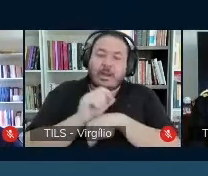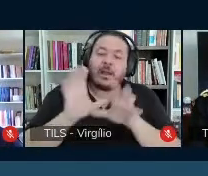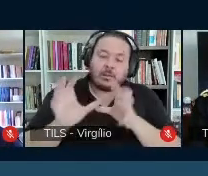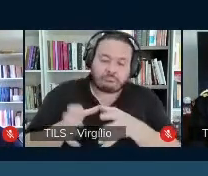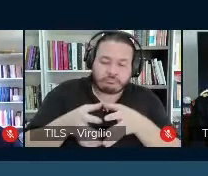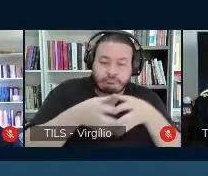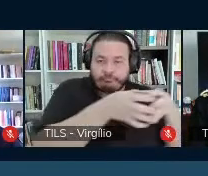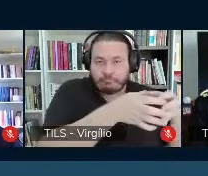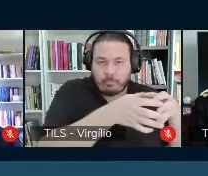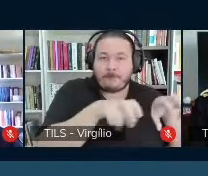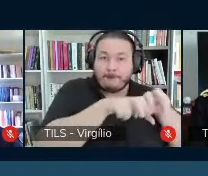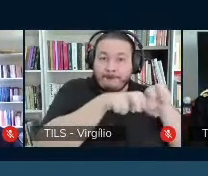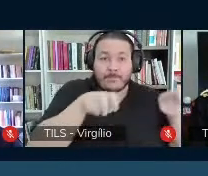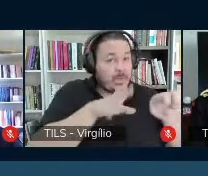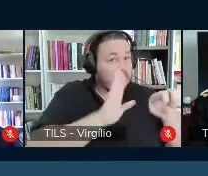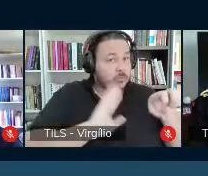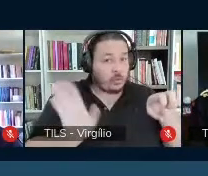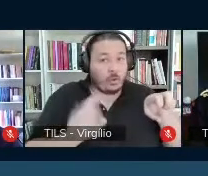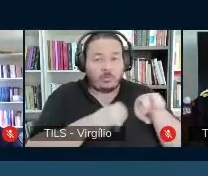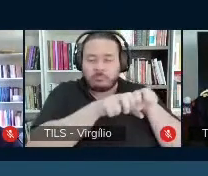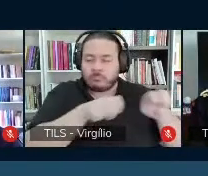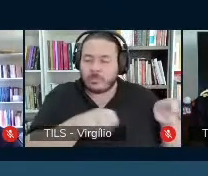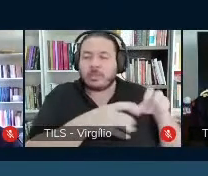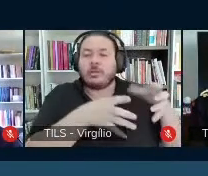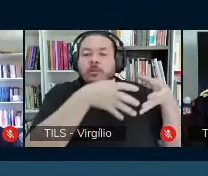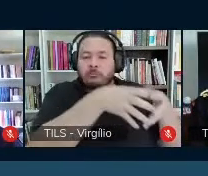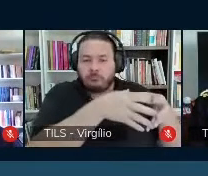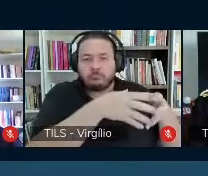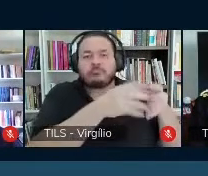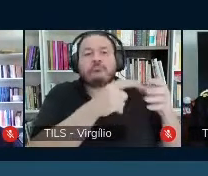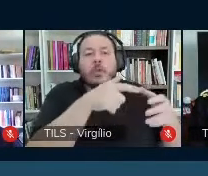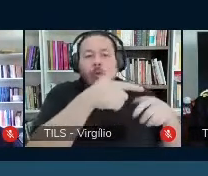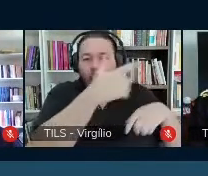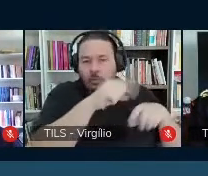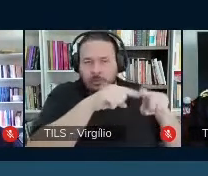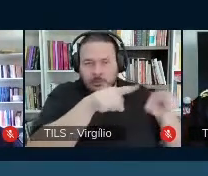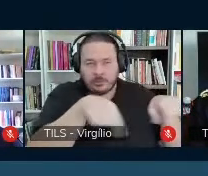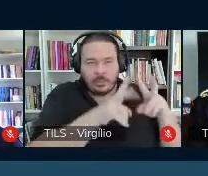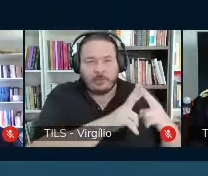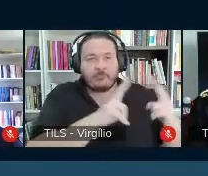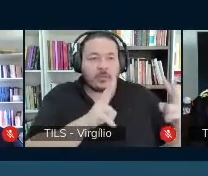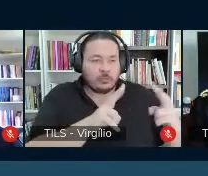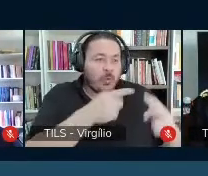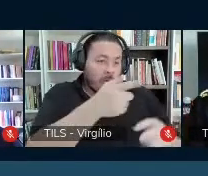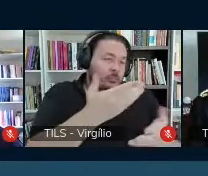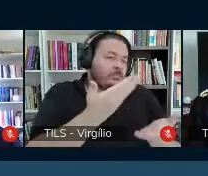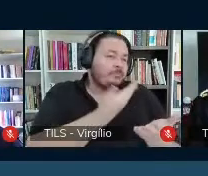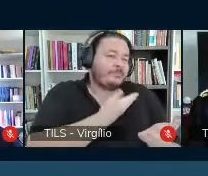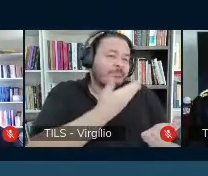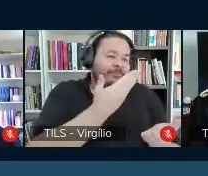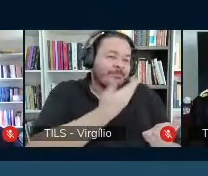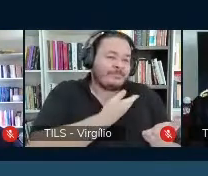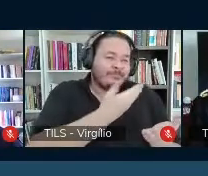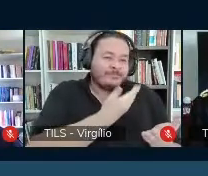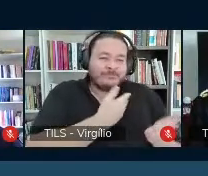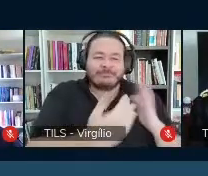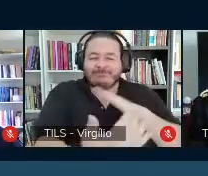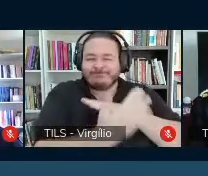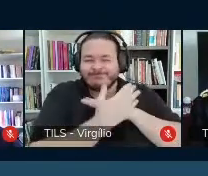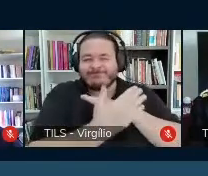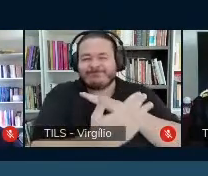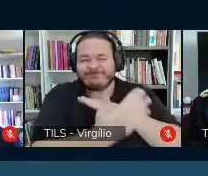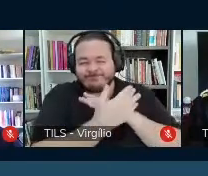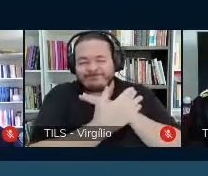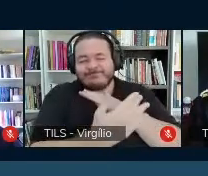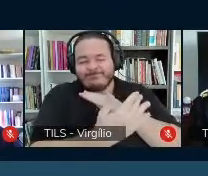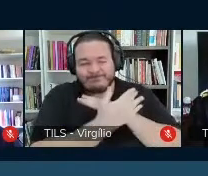a banca para outra sala. Sala virtual, o nosso querido aí colaborador de sempre, que